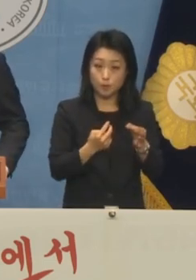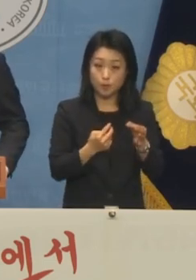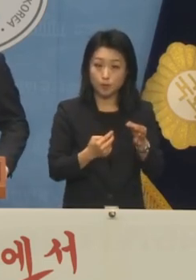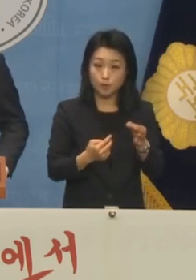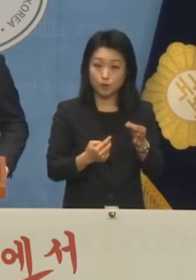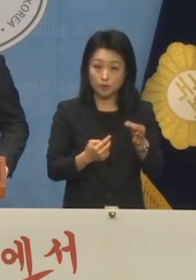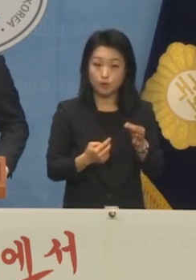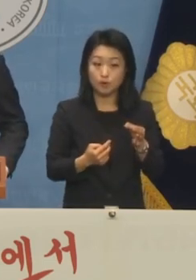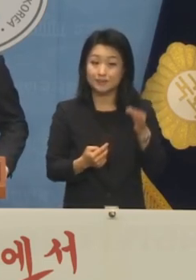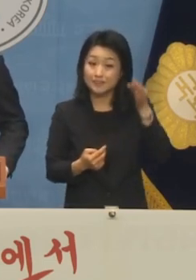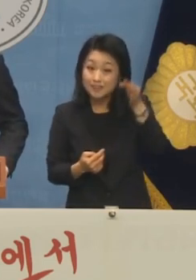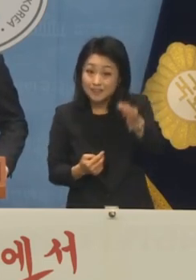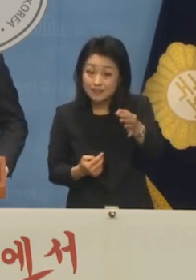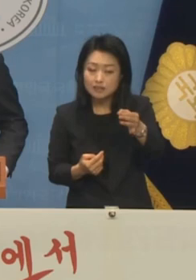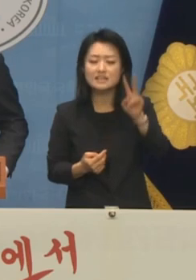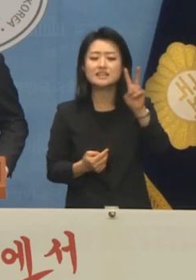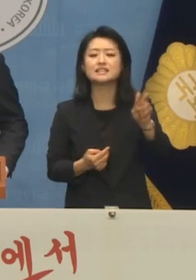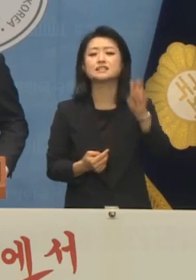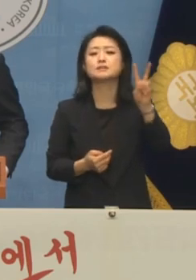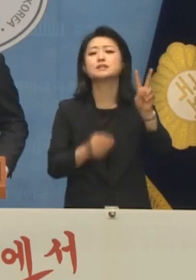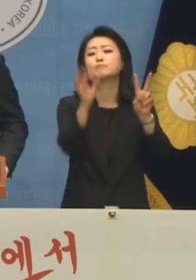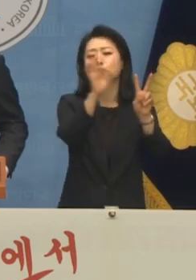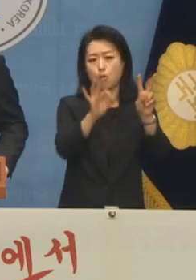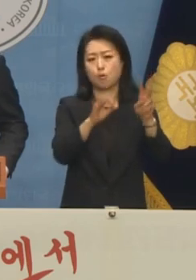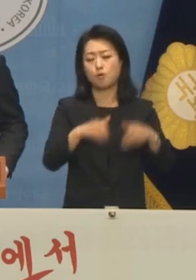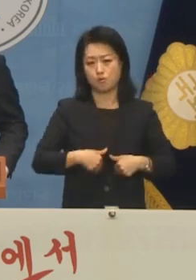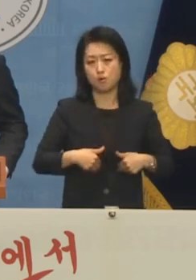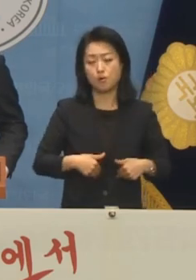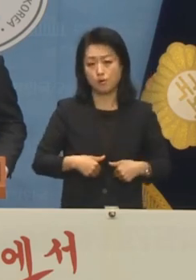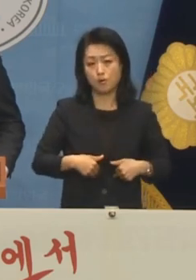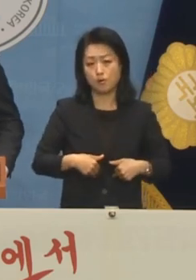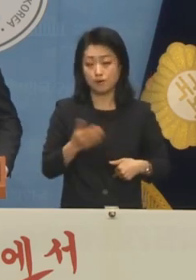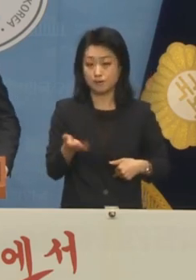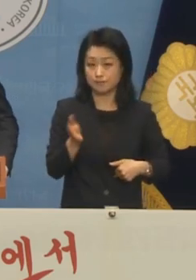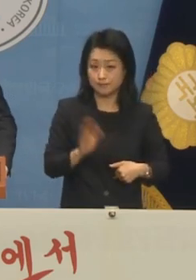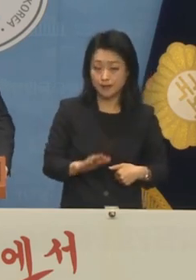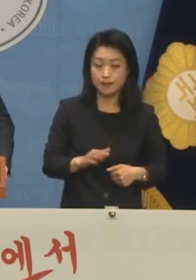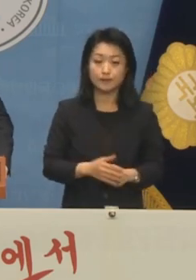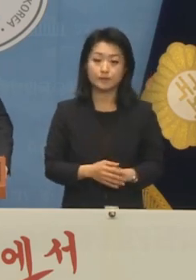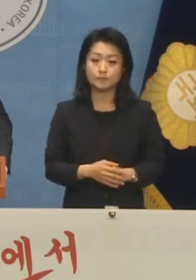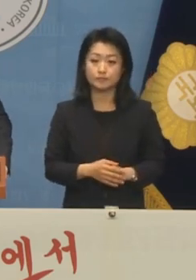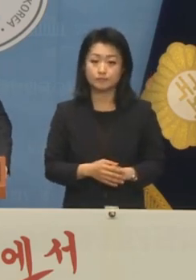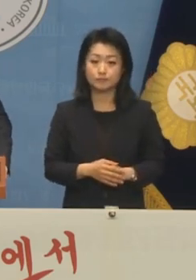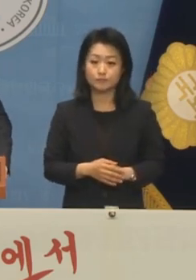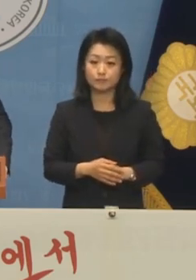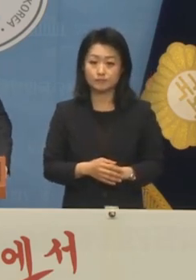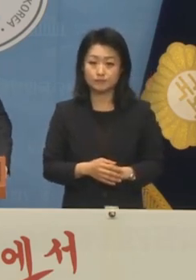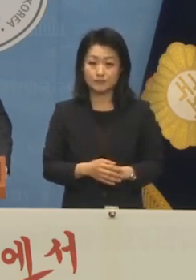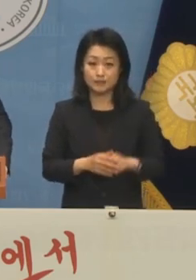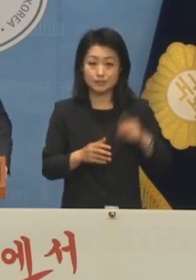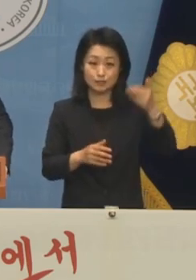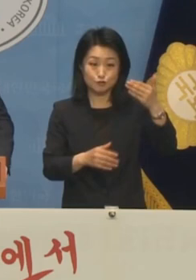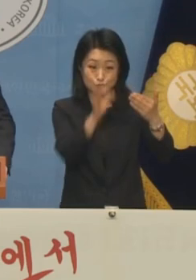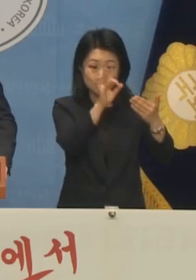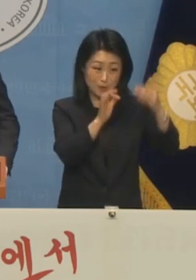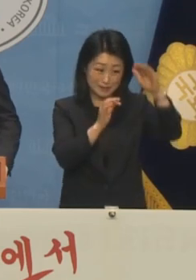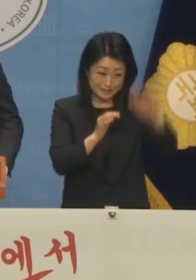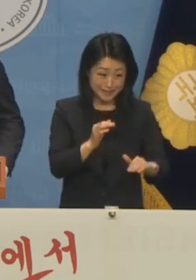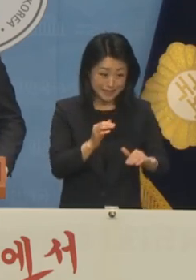보험료율을 최소한 22%를 거둬야 됩니다. 그러나 그것보다 무려 9%포인트나